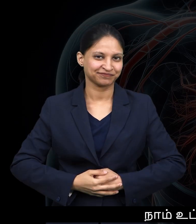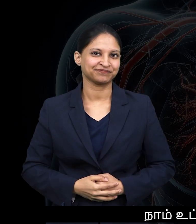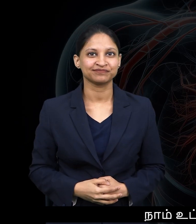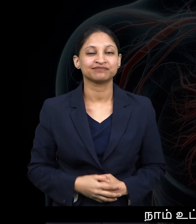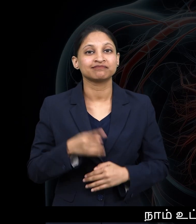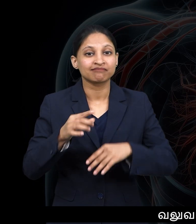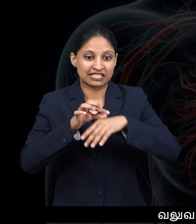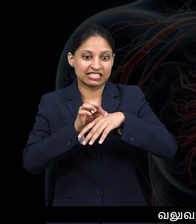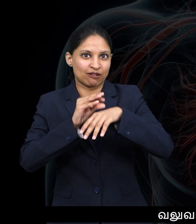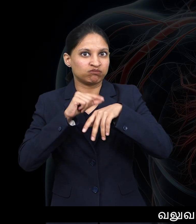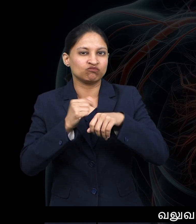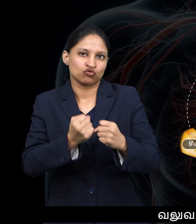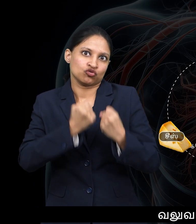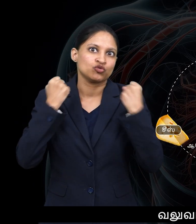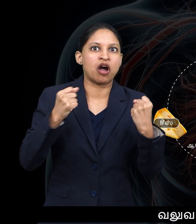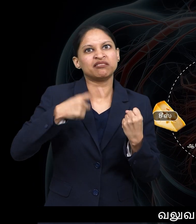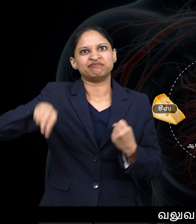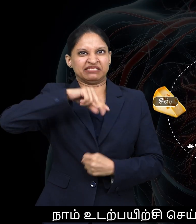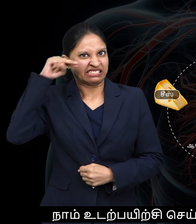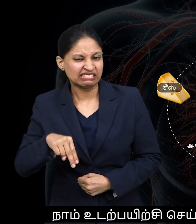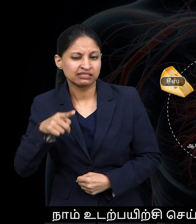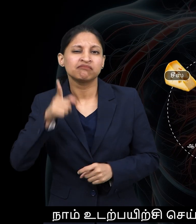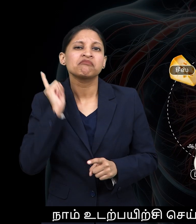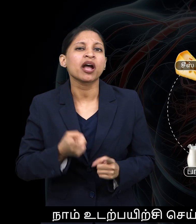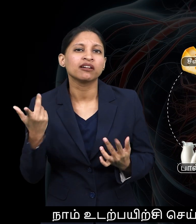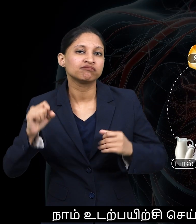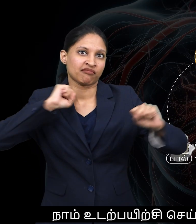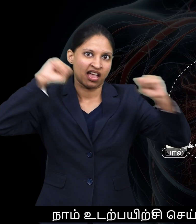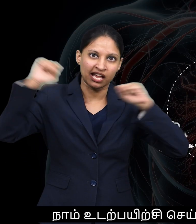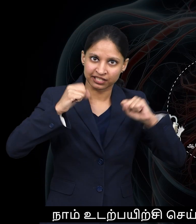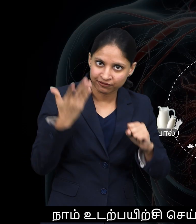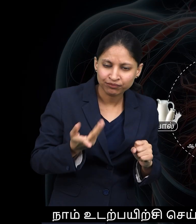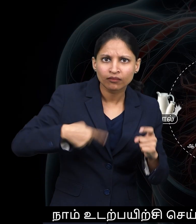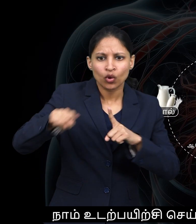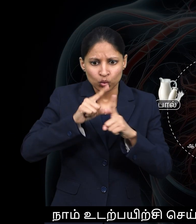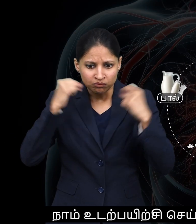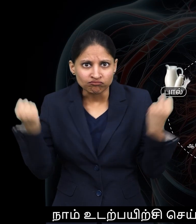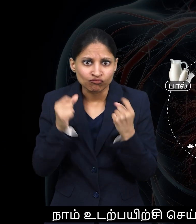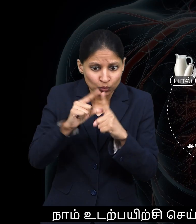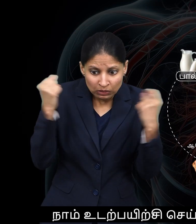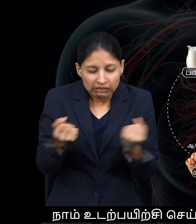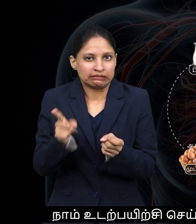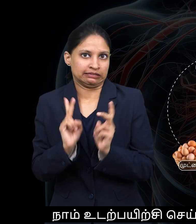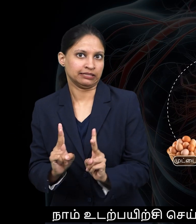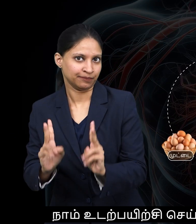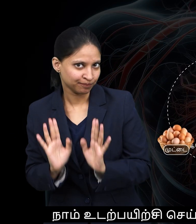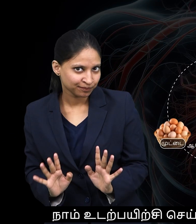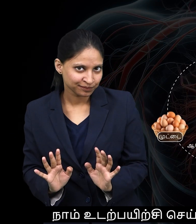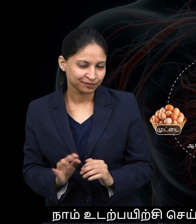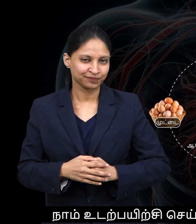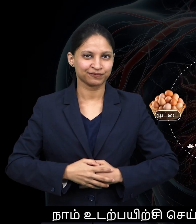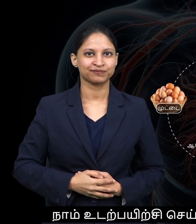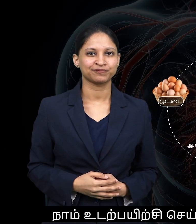உட்கொள்ள வேண்டும். வலுவான தசைகளுக்கு நாம் உடற்பயிற்சி செய்து சுறுசுறுப்பாக இருக்க வேண்டும்.